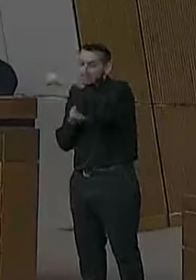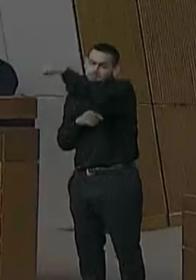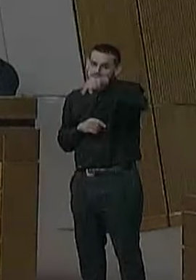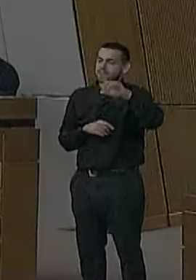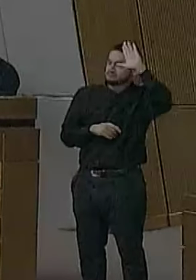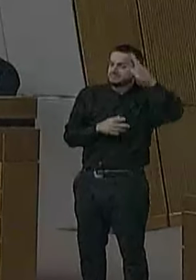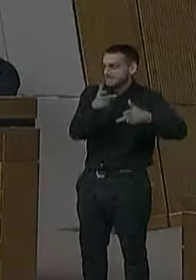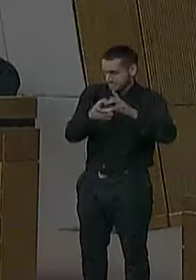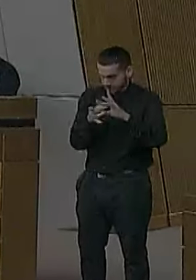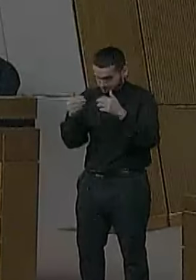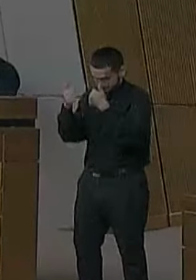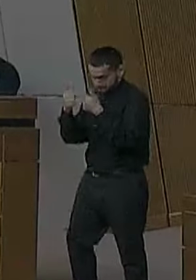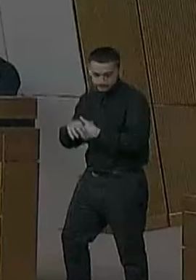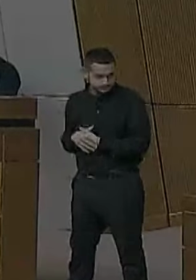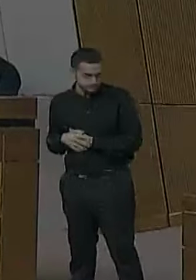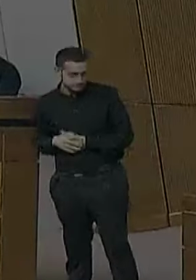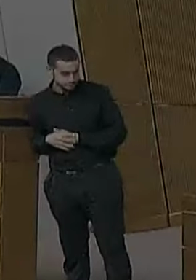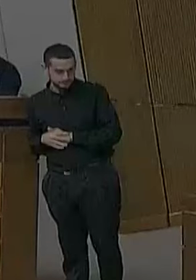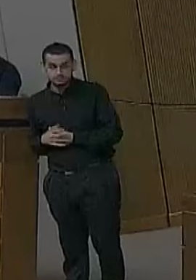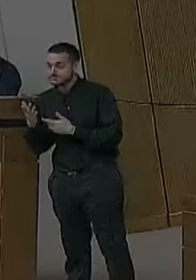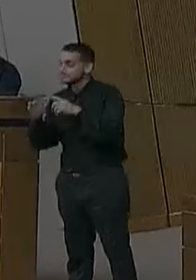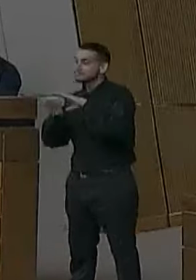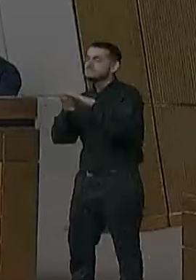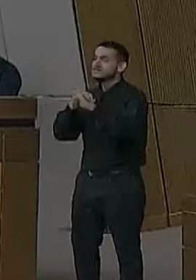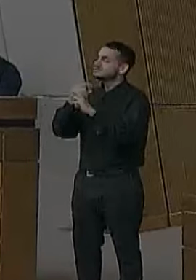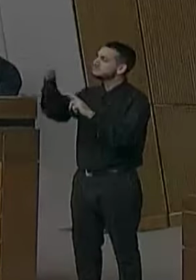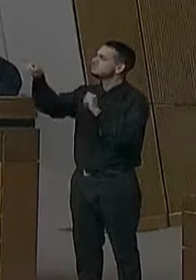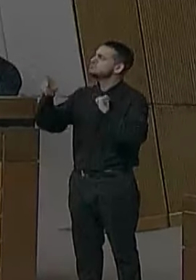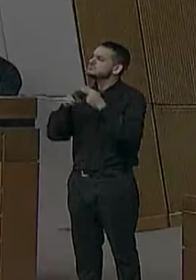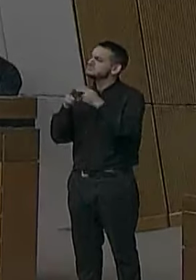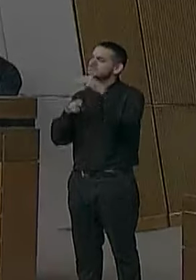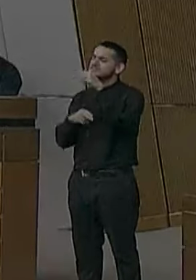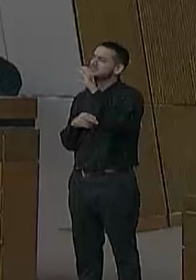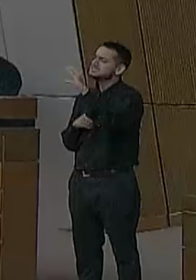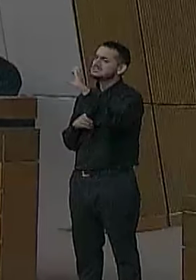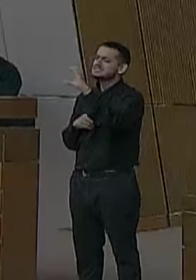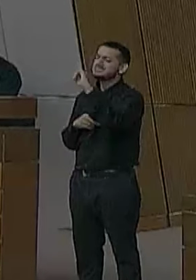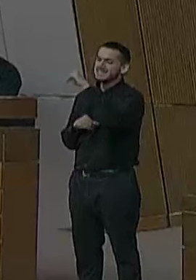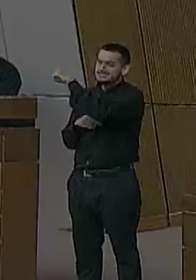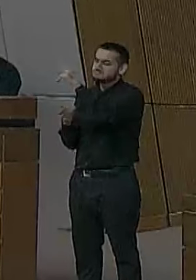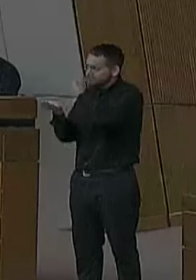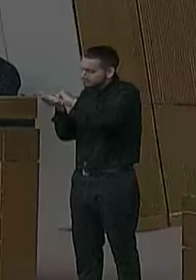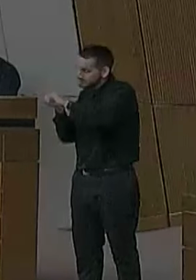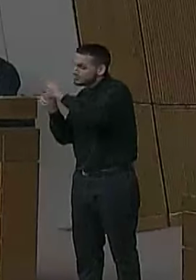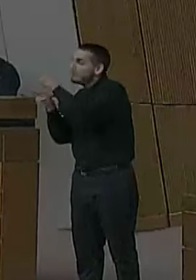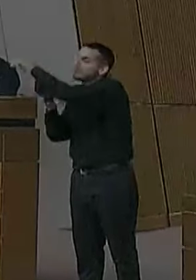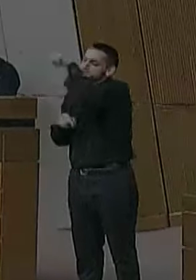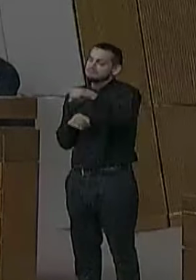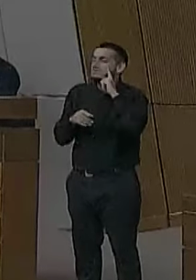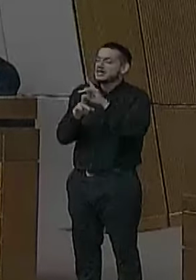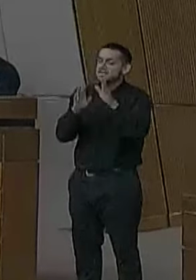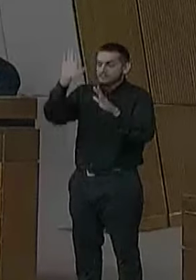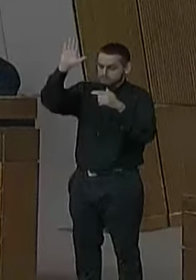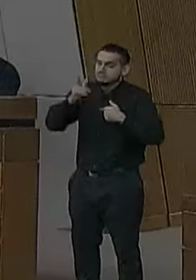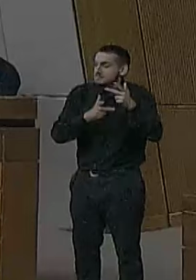pueden acercarse ahí en la mesa de entrada en la recepción para poder anotarse y así ir dando también nuestro parecer y